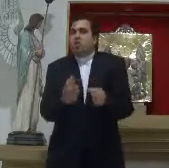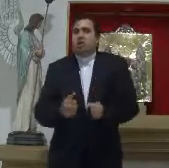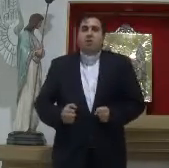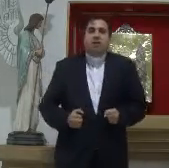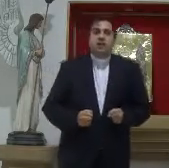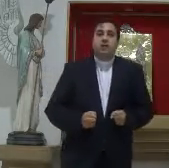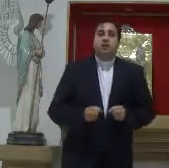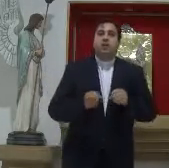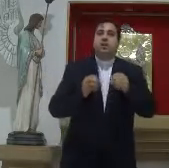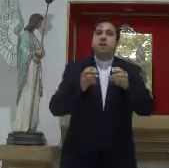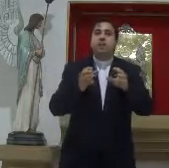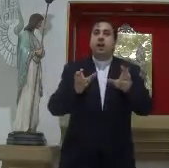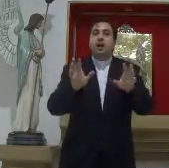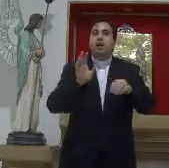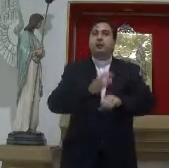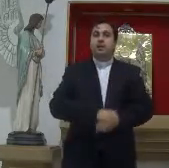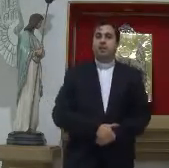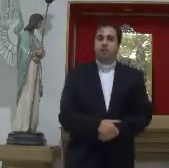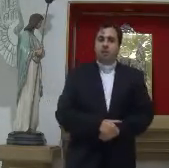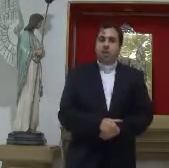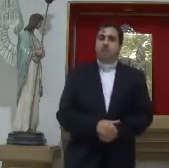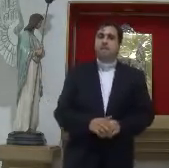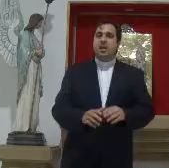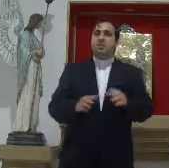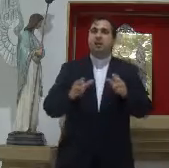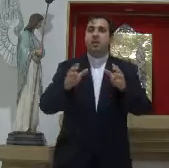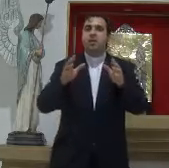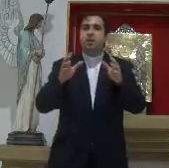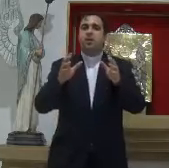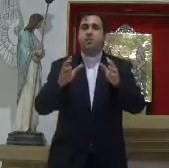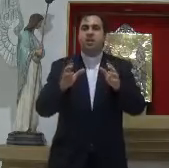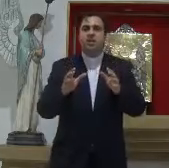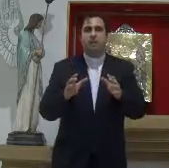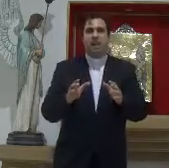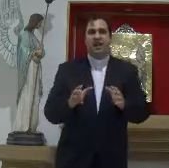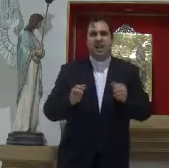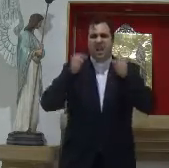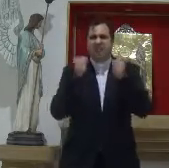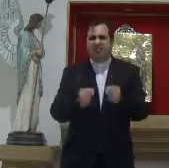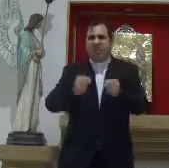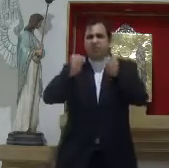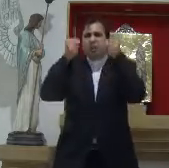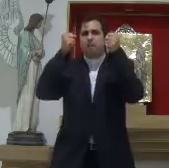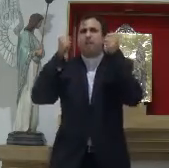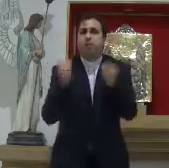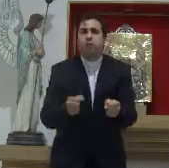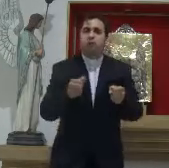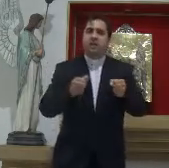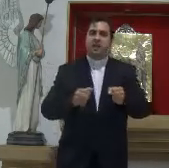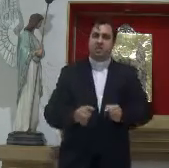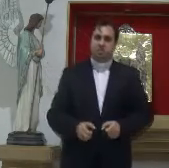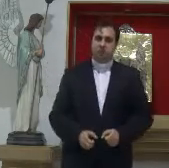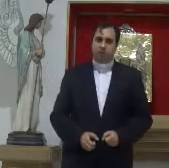y ahora si ese afán crítico en mi pieza muy animados y se apagó gente que no tiene profundidad espiritual